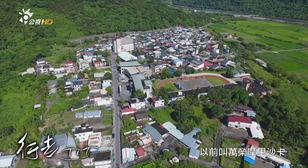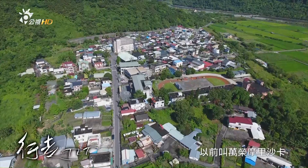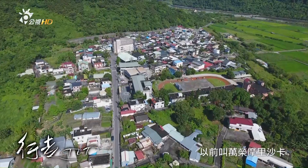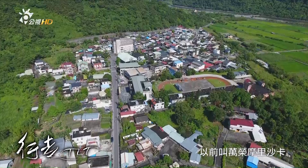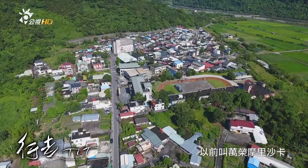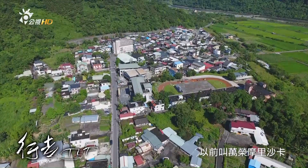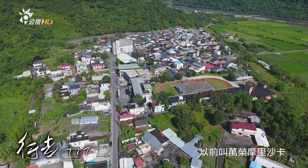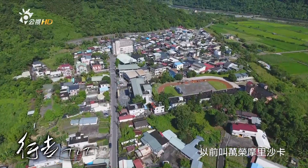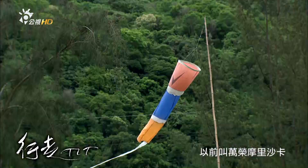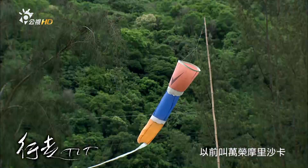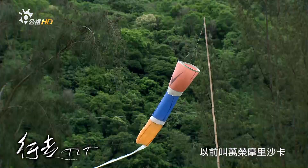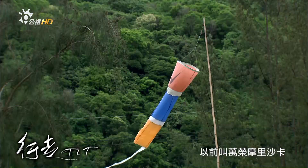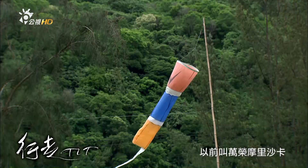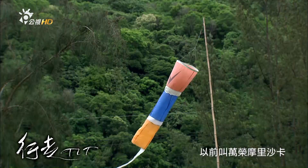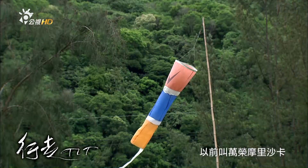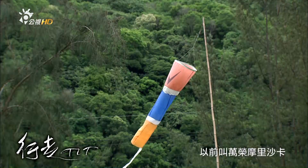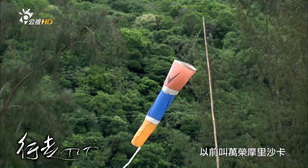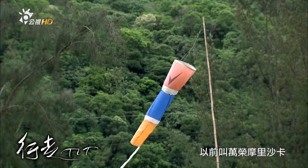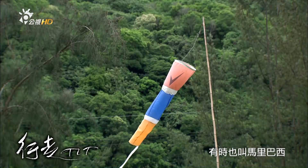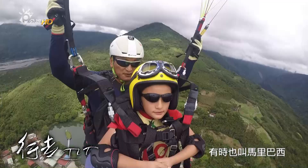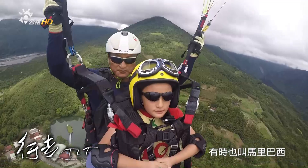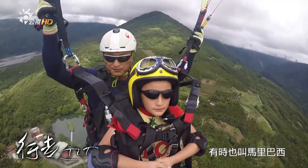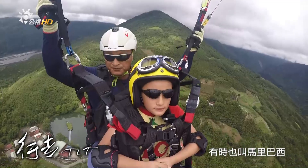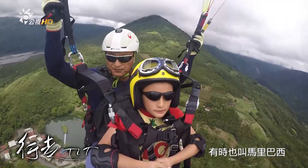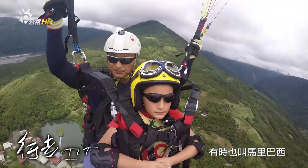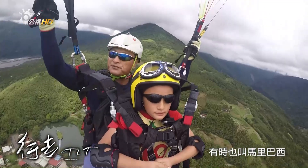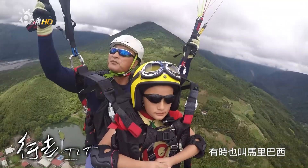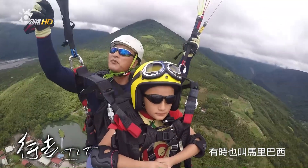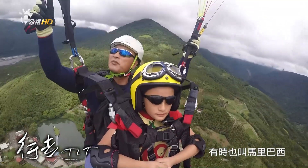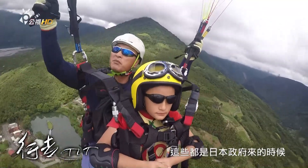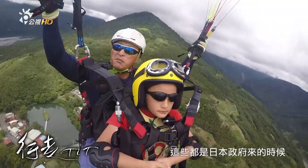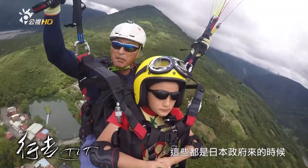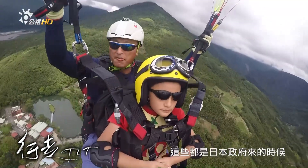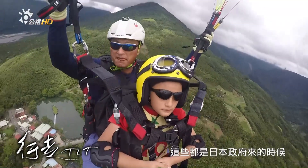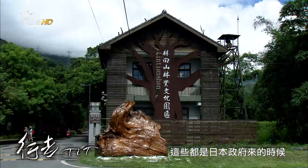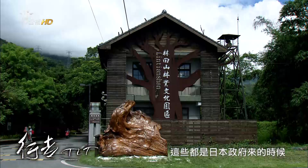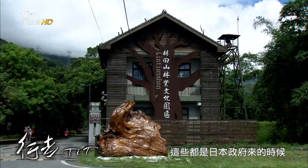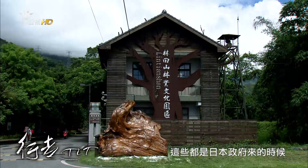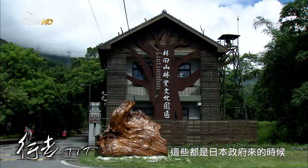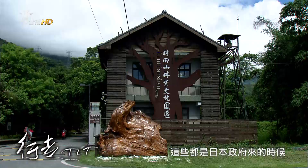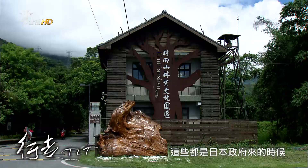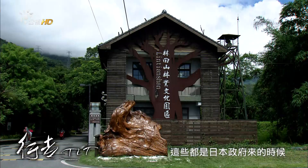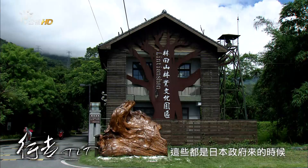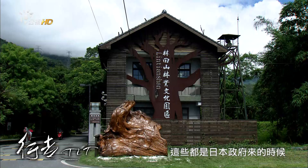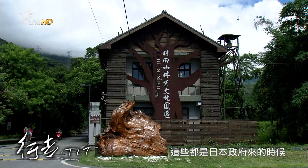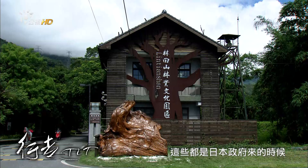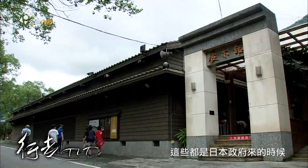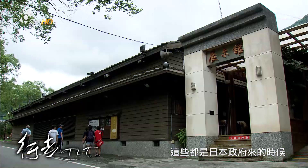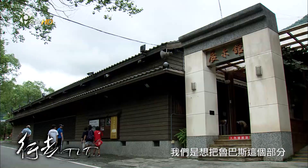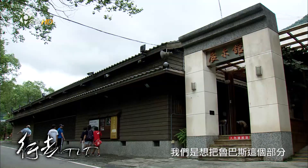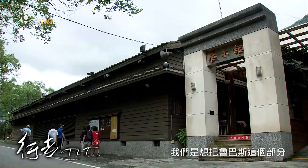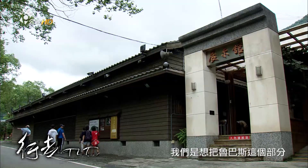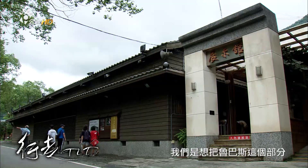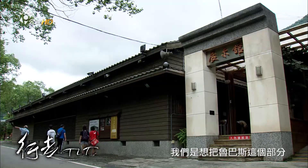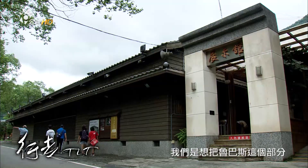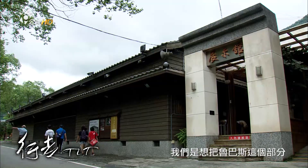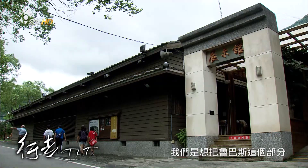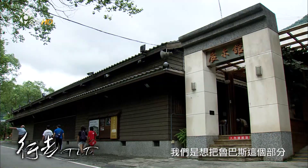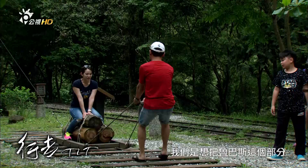以前叫万荣是莫里萨卡阿久留马里巴西，这些都是日本政府来的时候，我们是想把鲁巴斯这